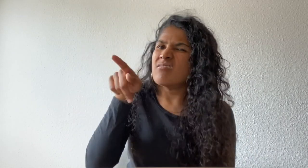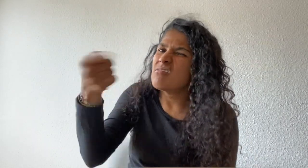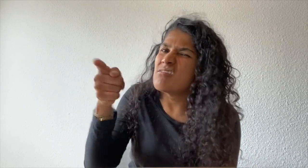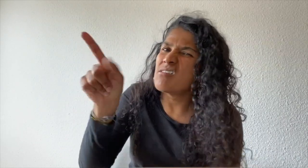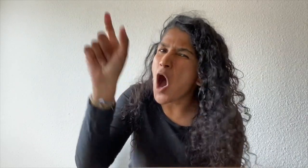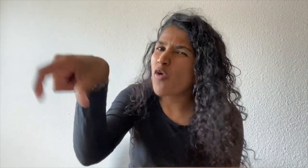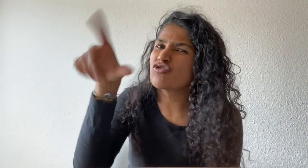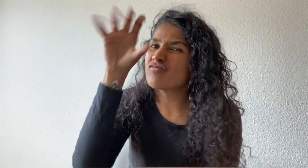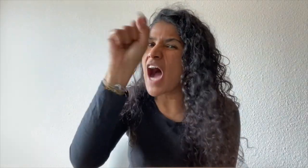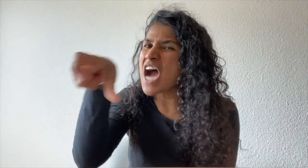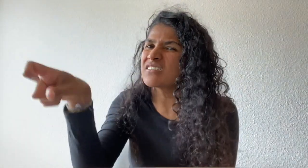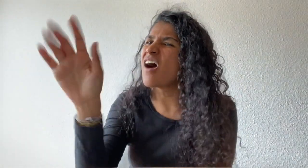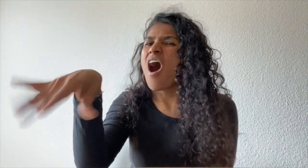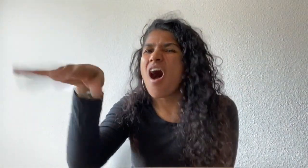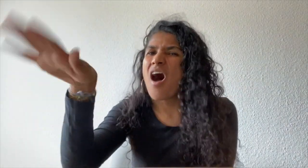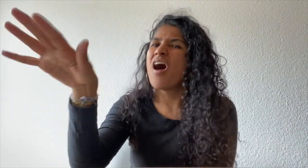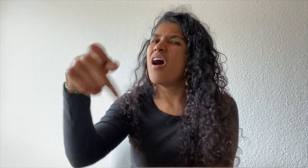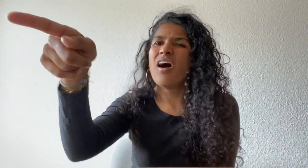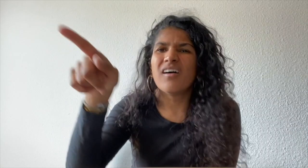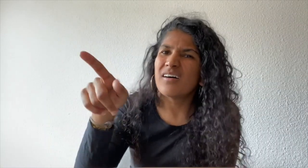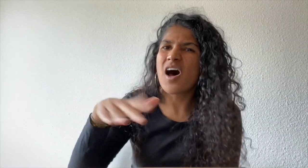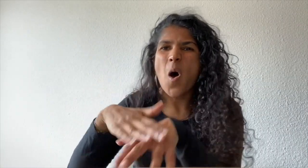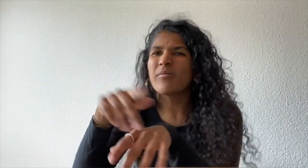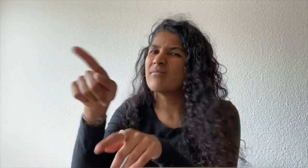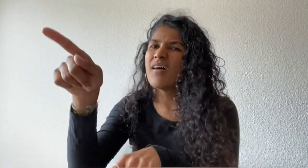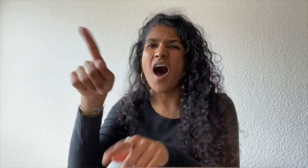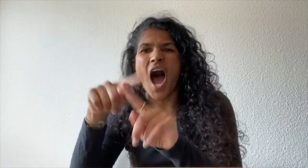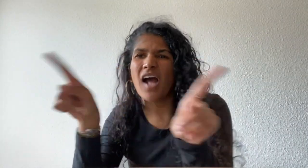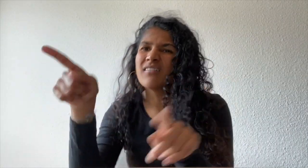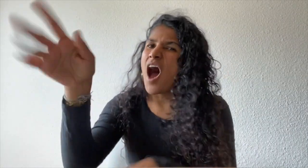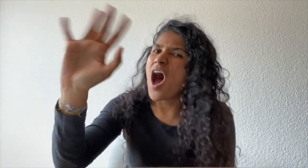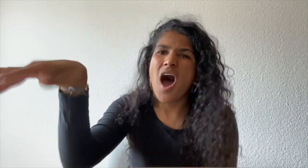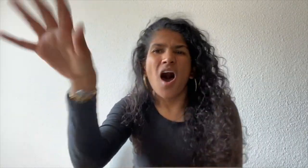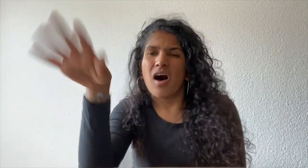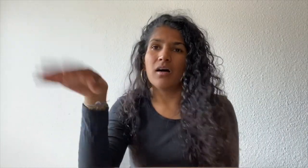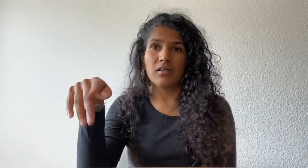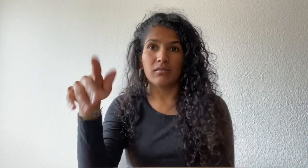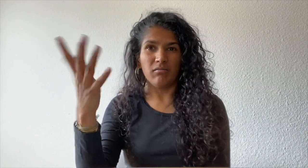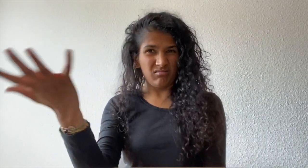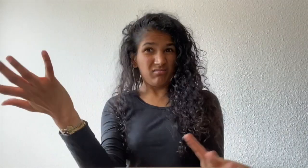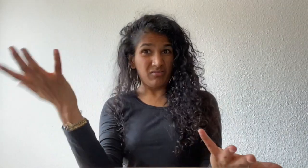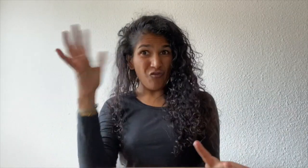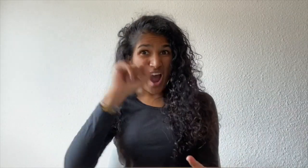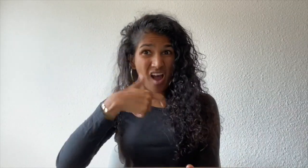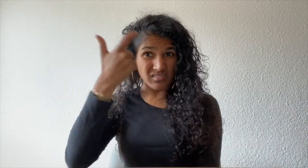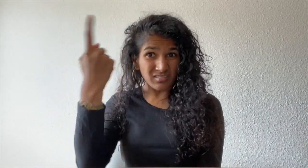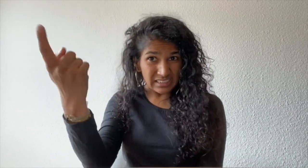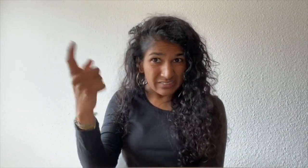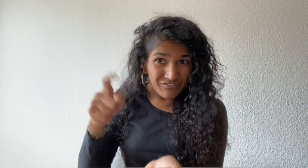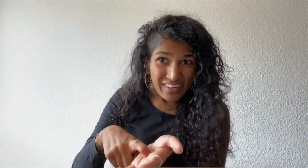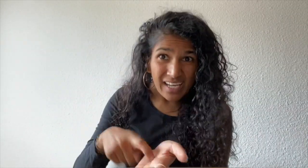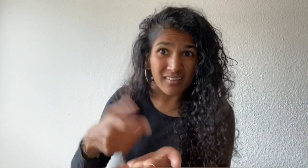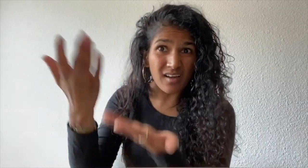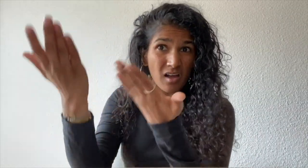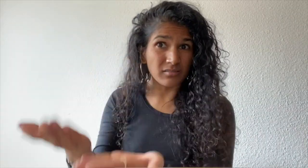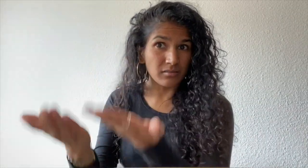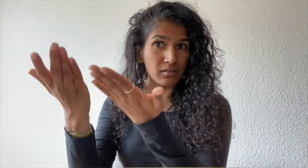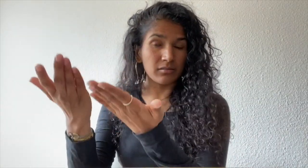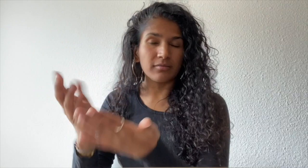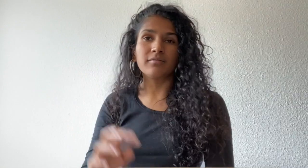Der andere erzählt, dass ihm Weiße zu erklären versuchten, wie er denn wohl so anders sei,